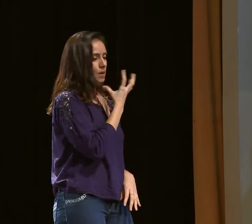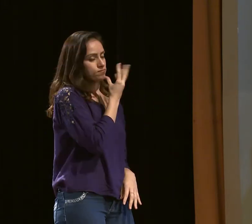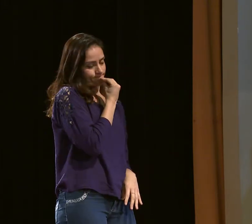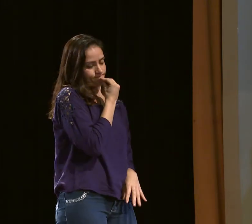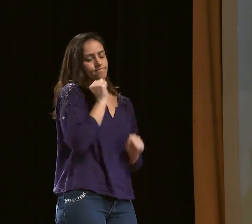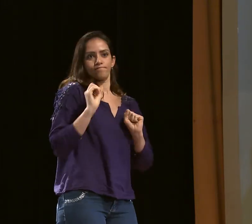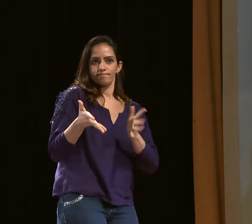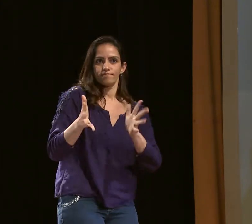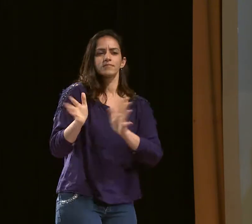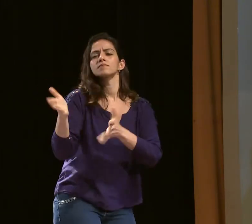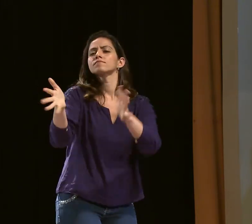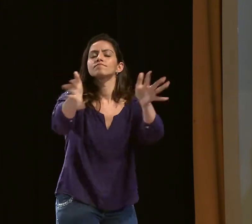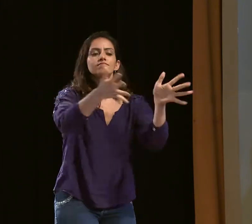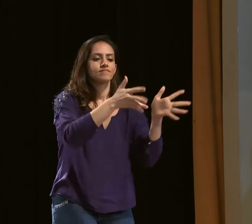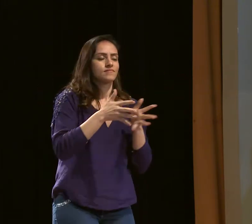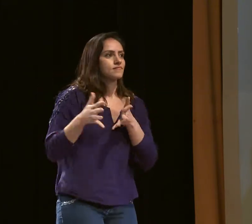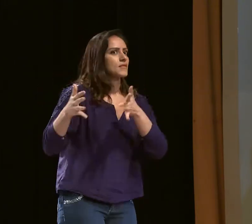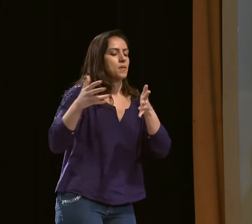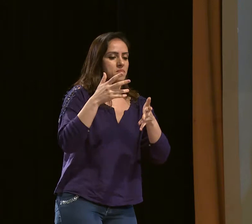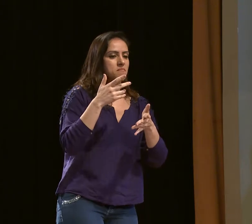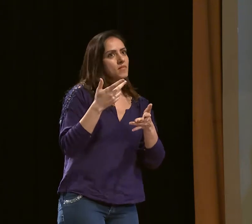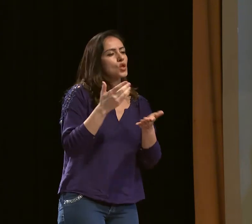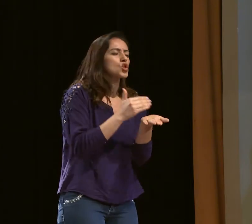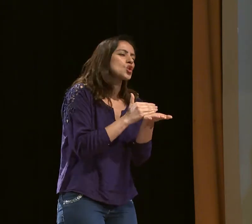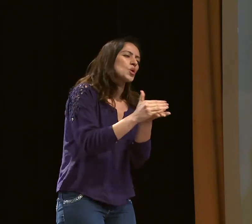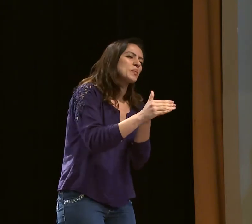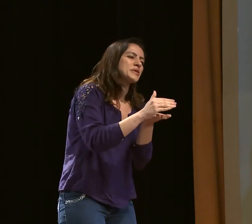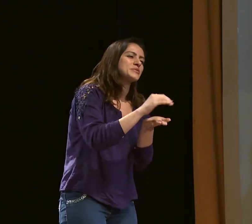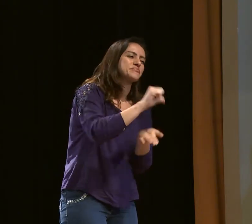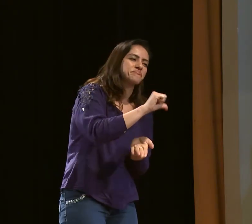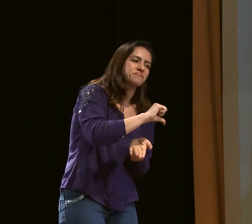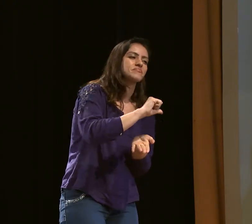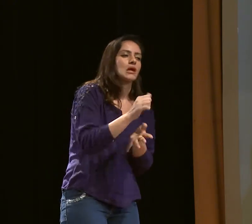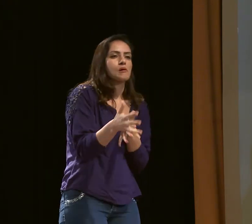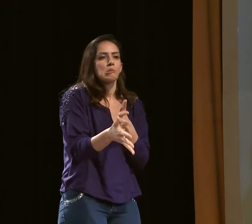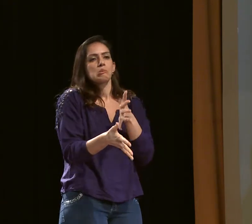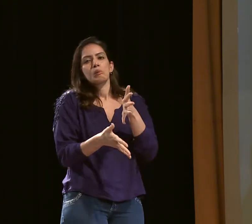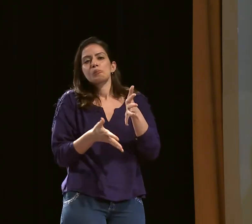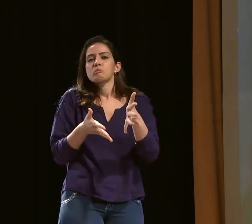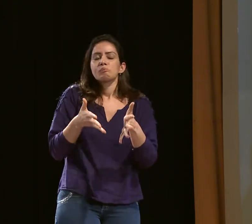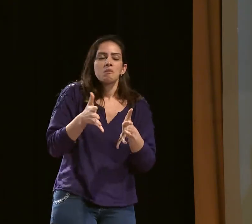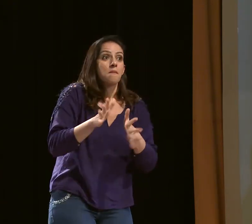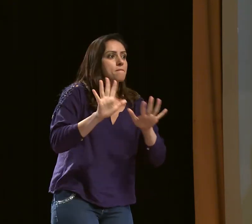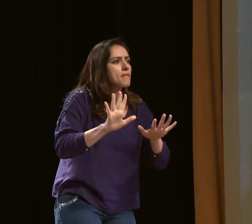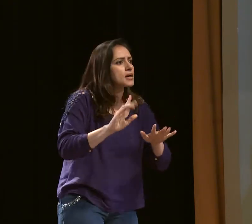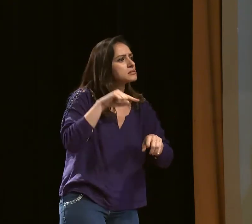eu decidi parar de falar e usar a língua de sinais, e no começo assim, foi ruim e tal, porque a comunicação era